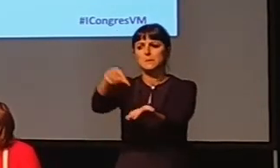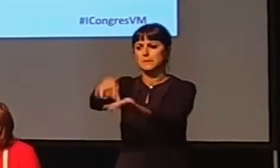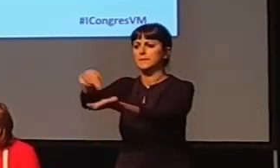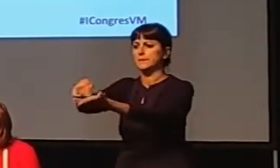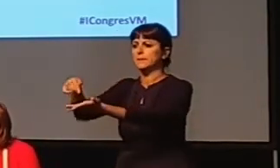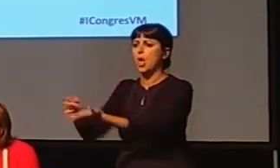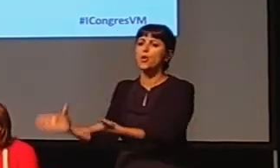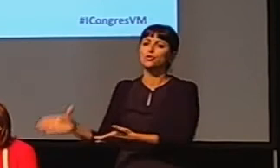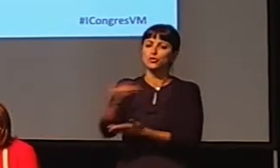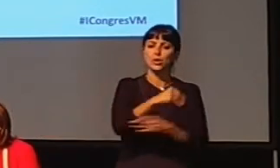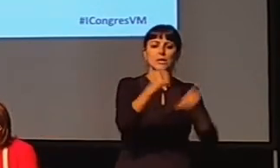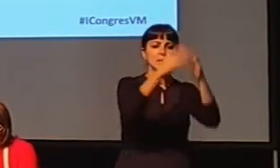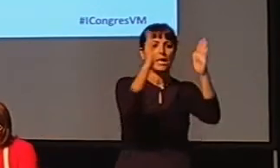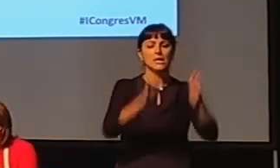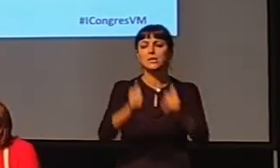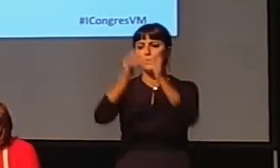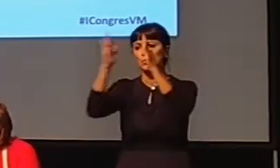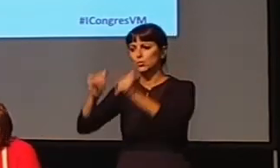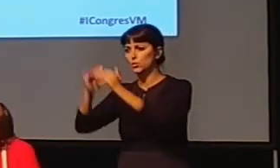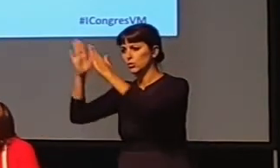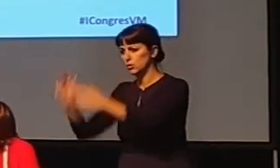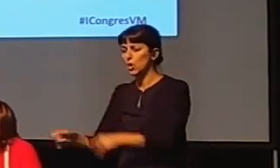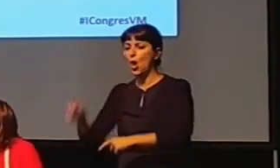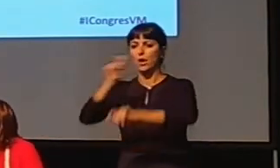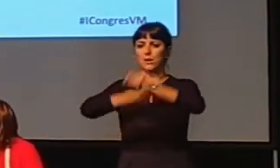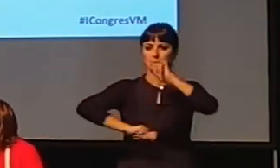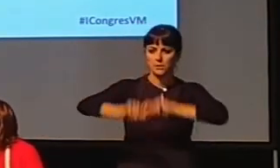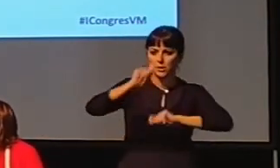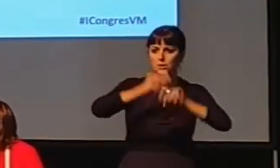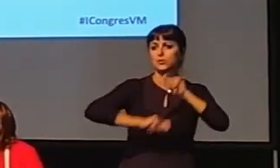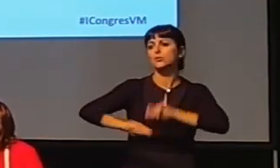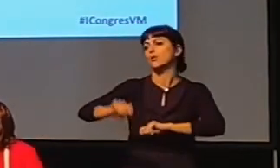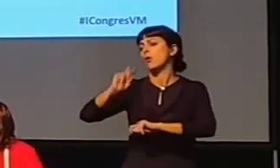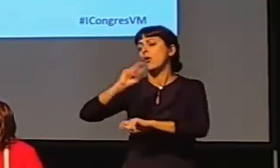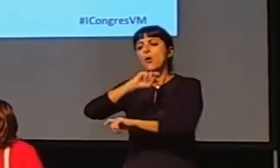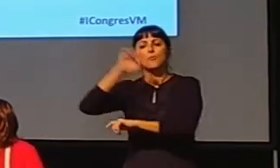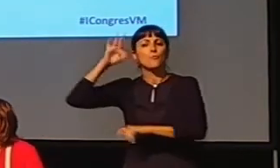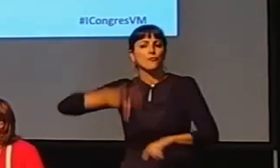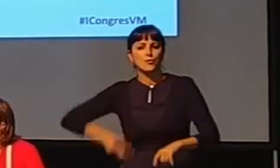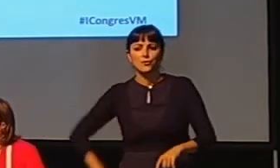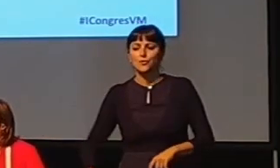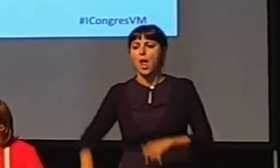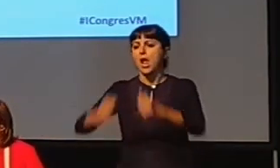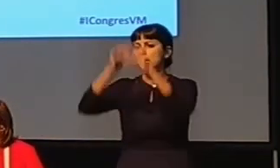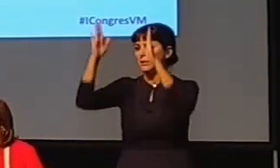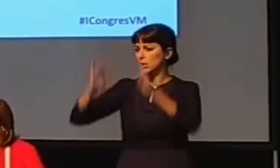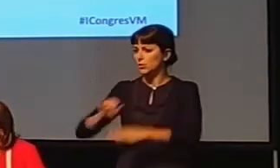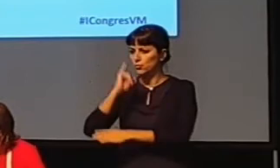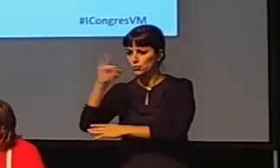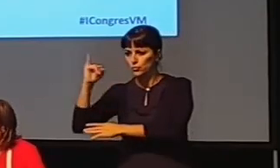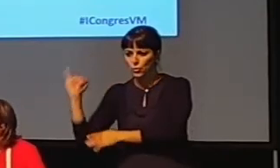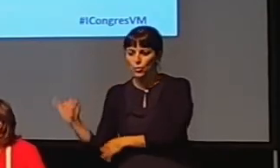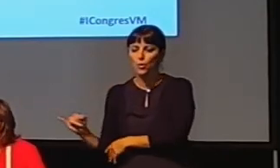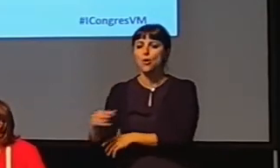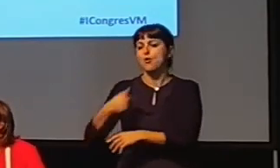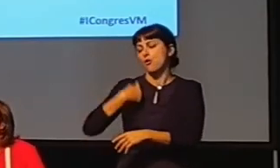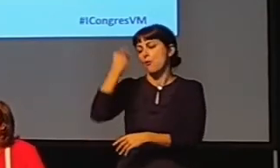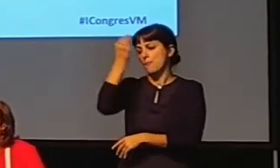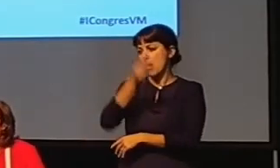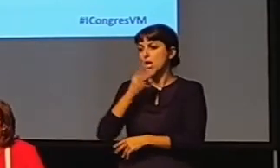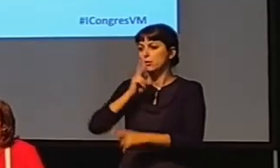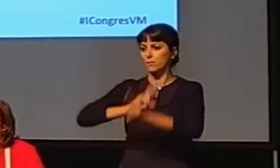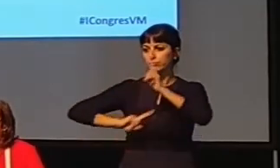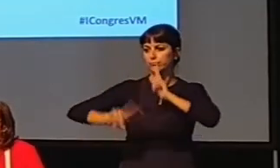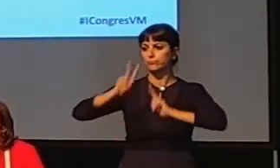a institucions, organitzacions, administracions, polítiques, professionals. Jo crec que amb tot això que ens ha dit la